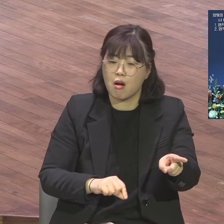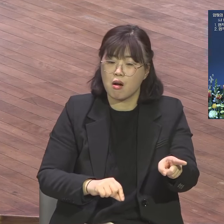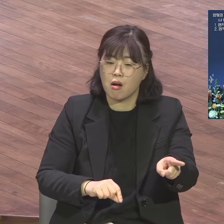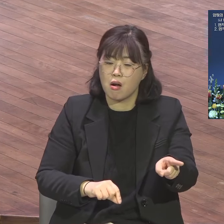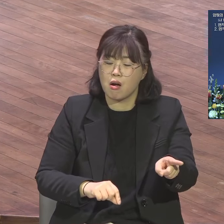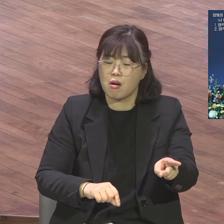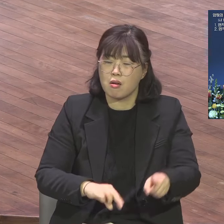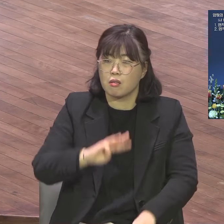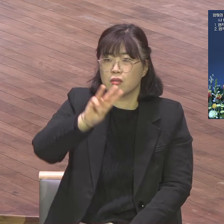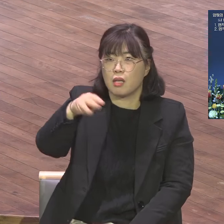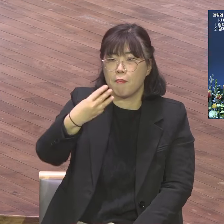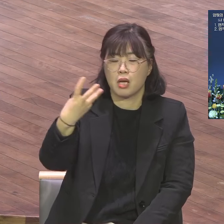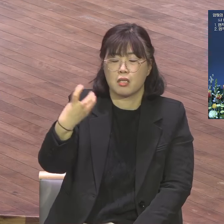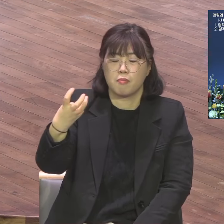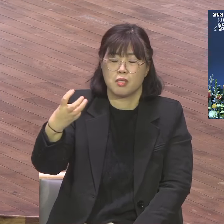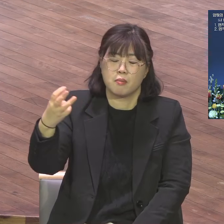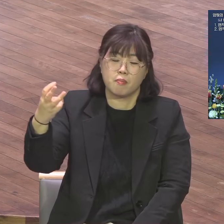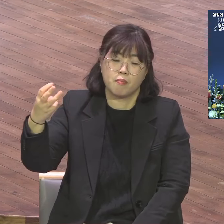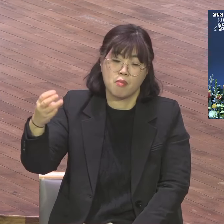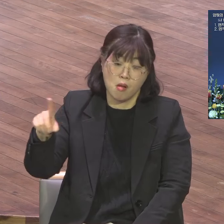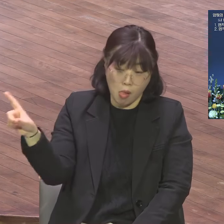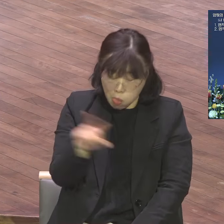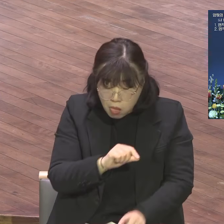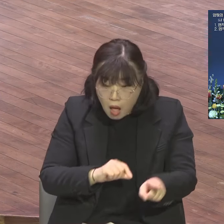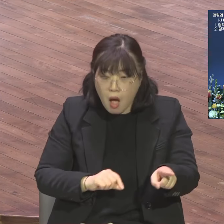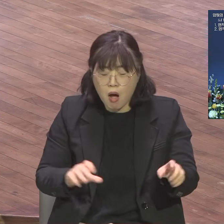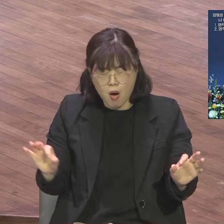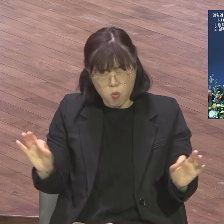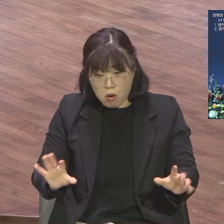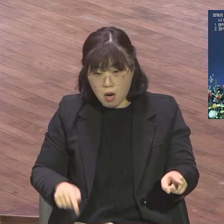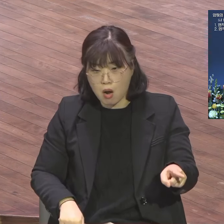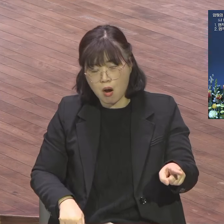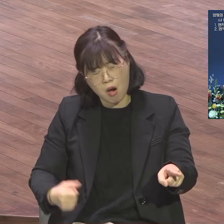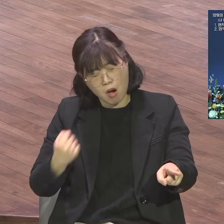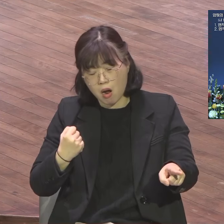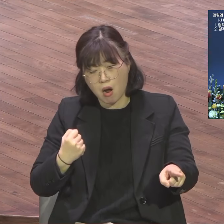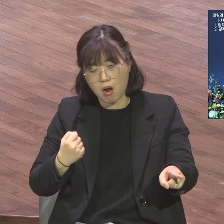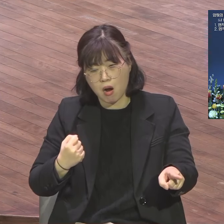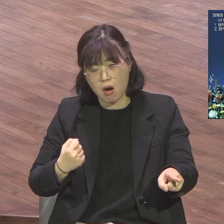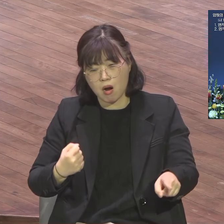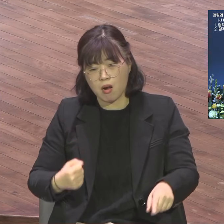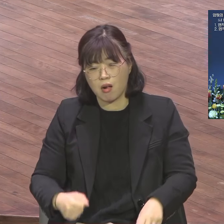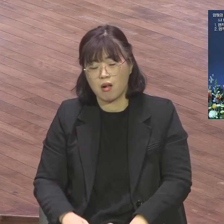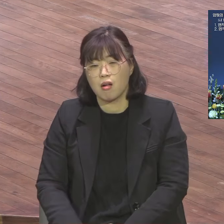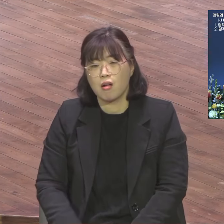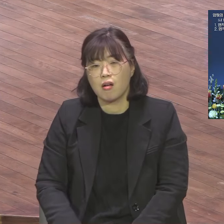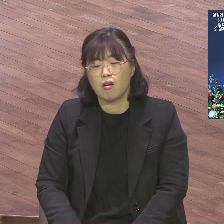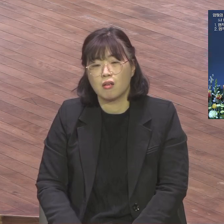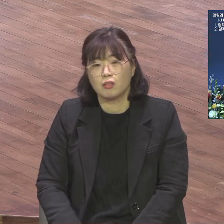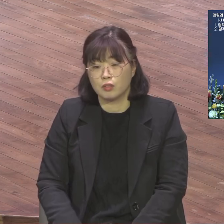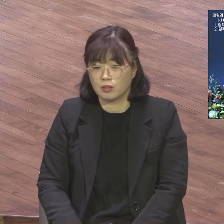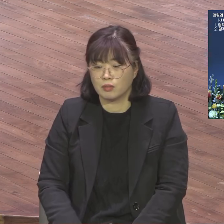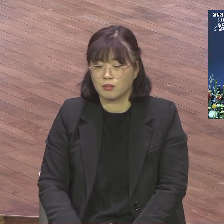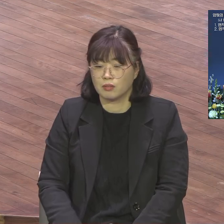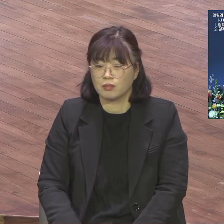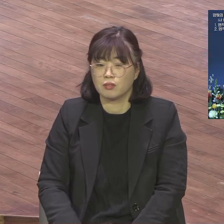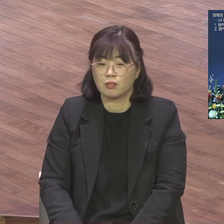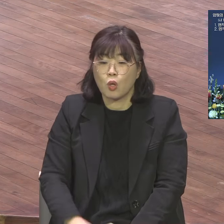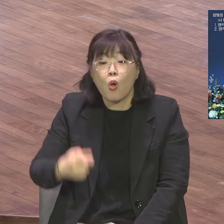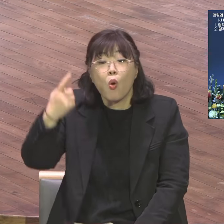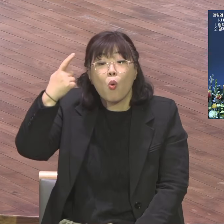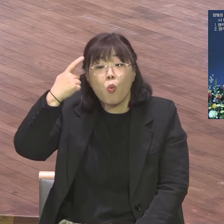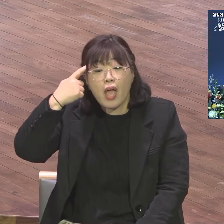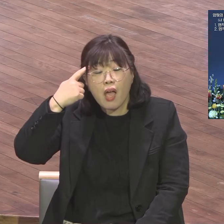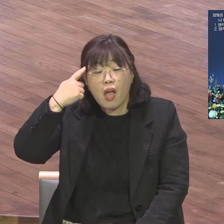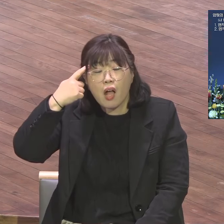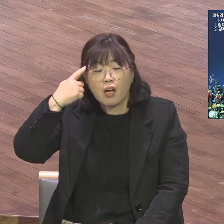놀라운 속도지, 332km. 제가 이 말씀을 왜 드리느냐? 우리가 아무리 연약하고 능력이 없고